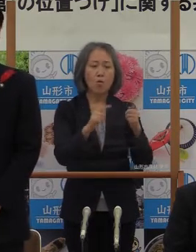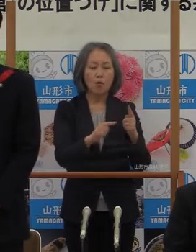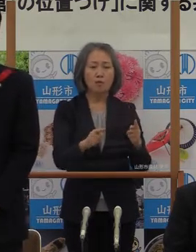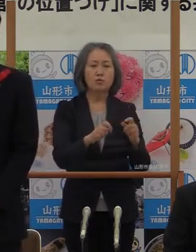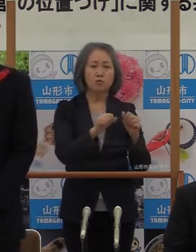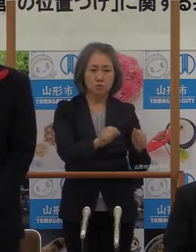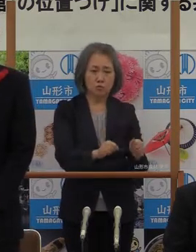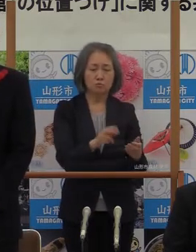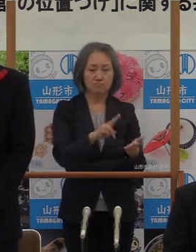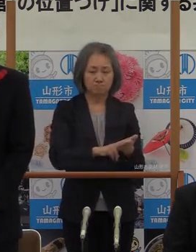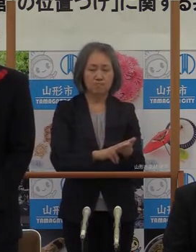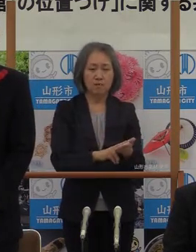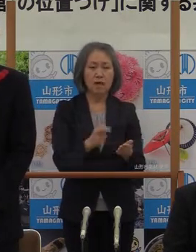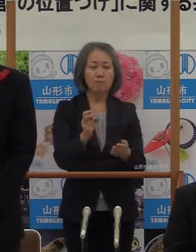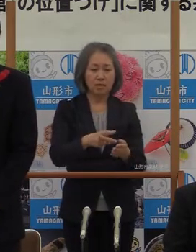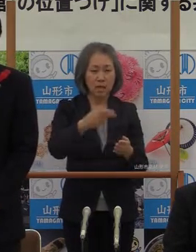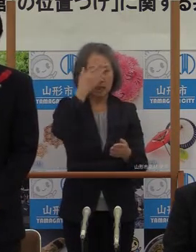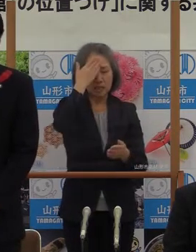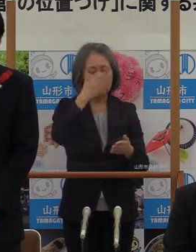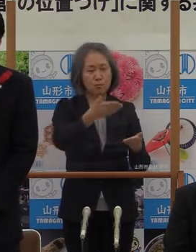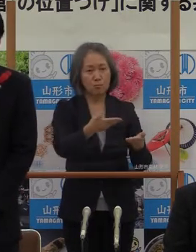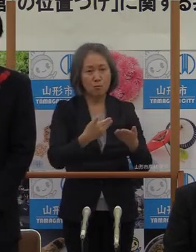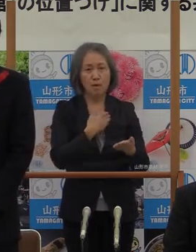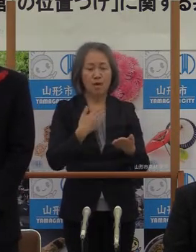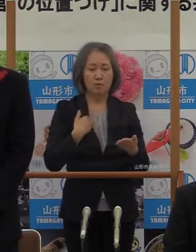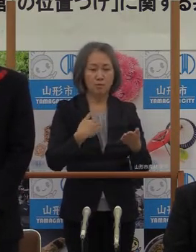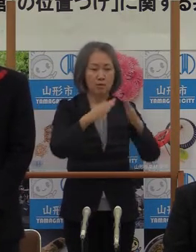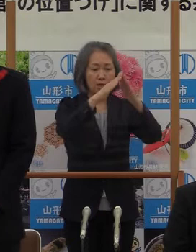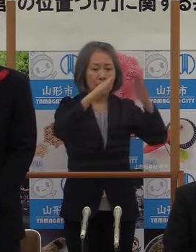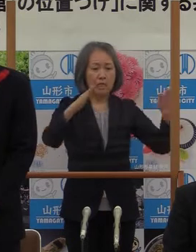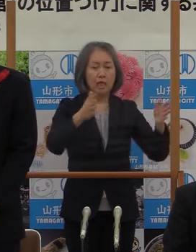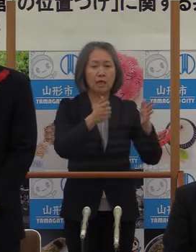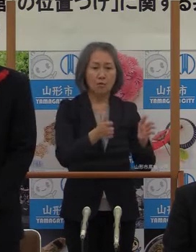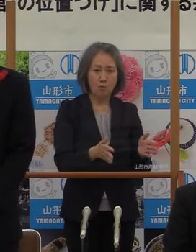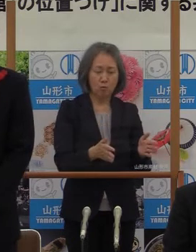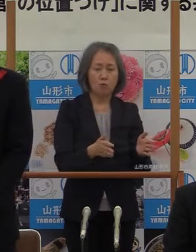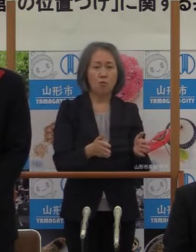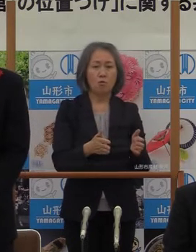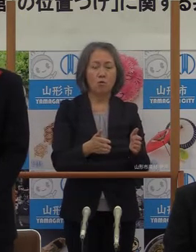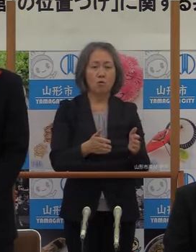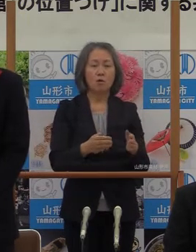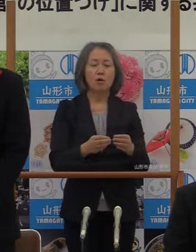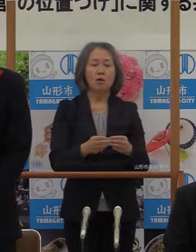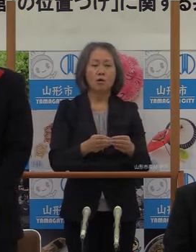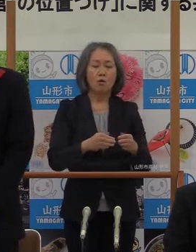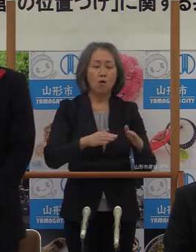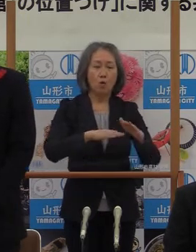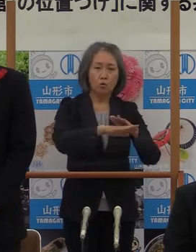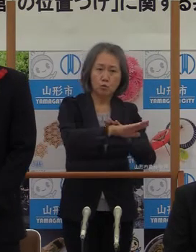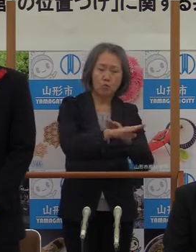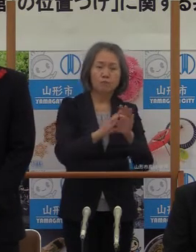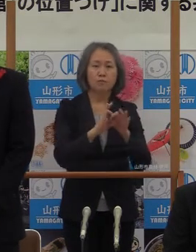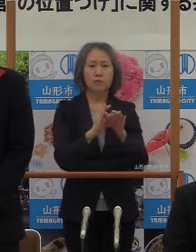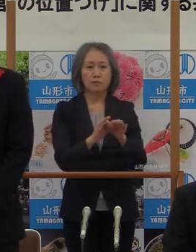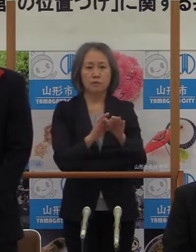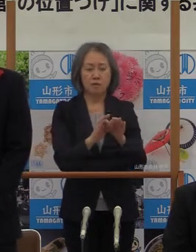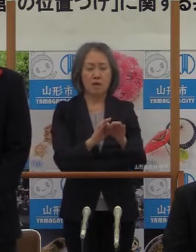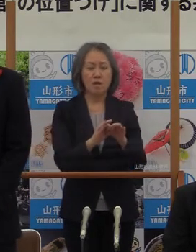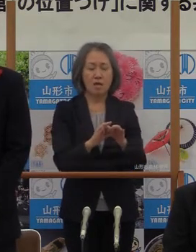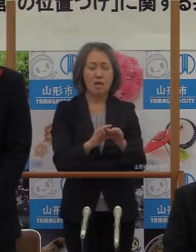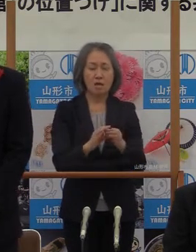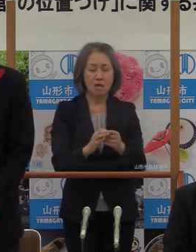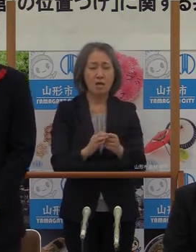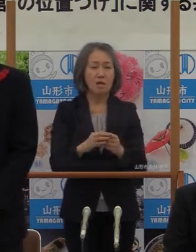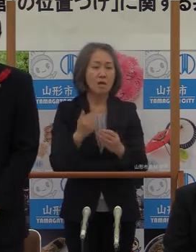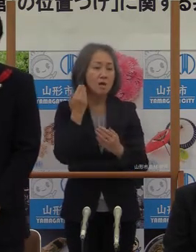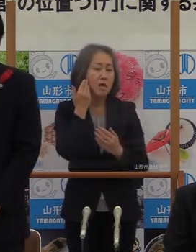わせてご寄贈いただける建物の保存活用については、今後その活用についてサウンディング調